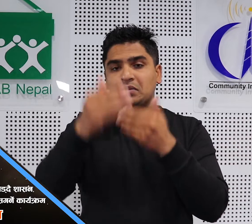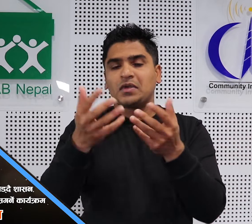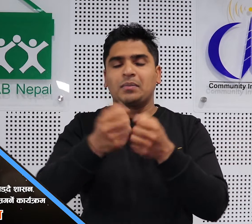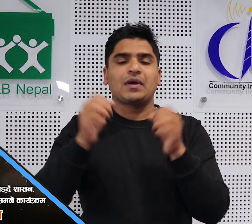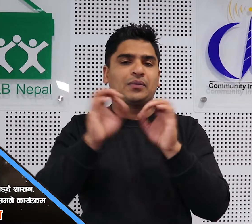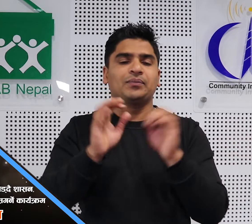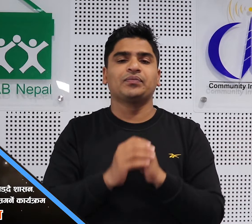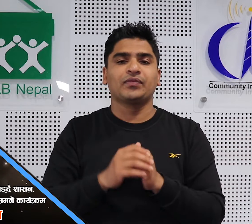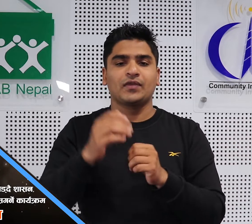गरेको छैन। वालिङ नगर